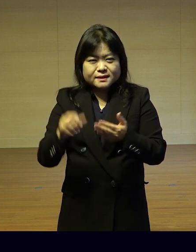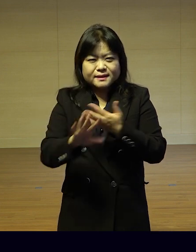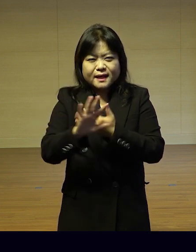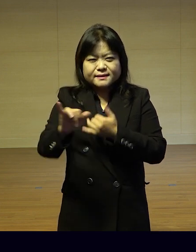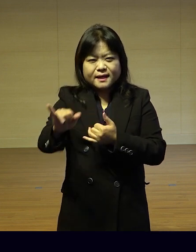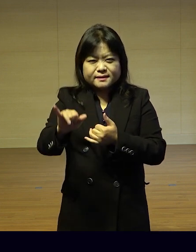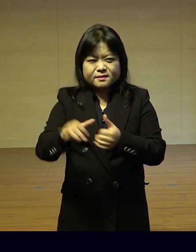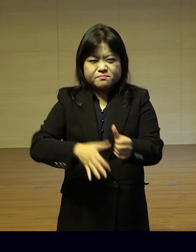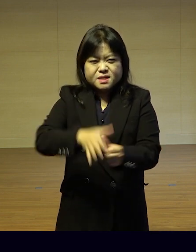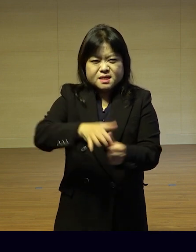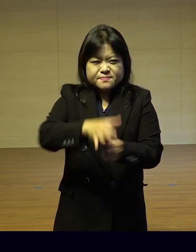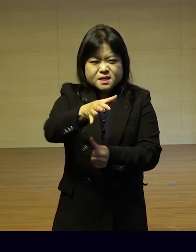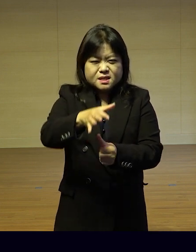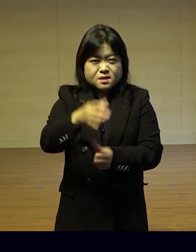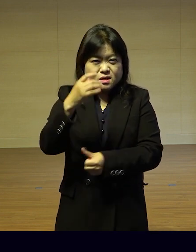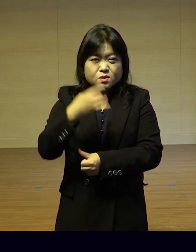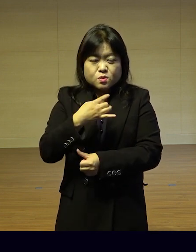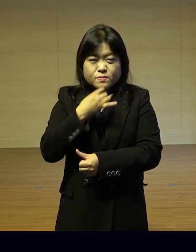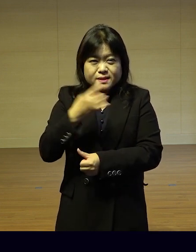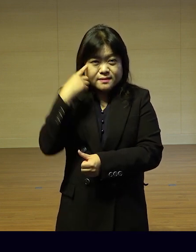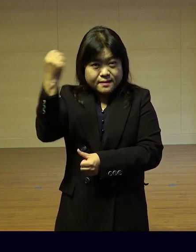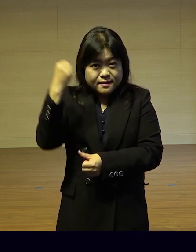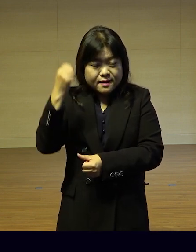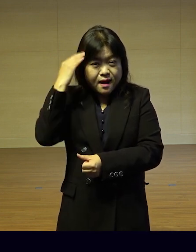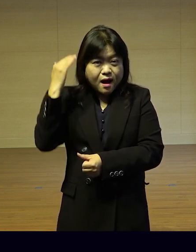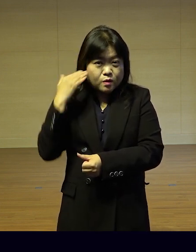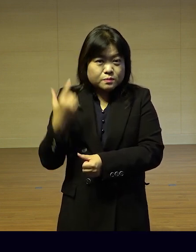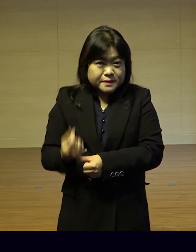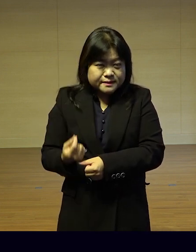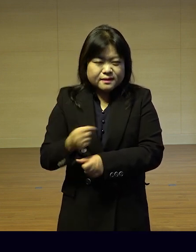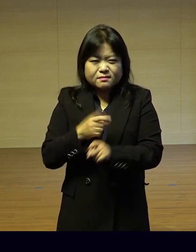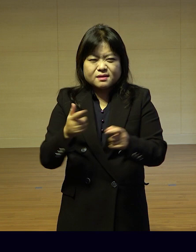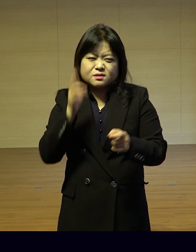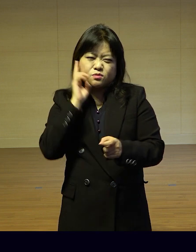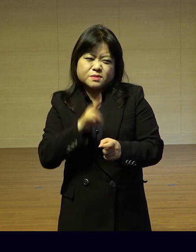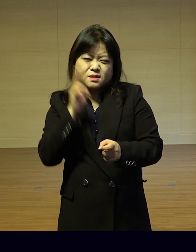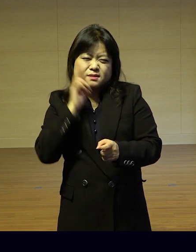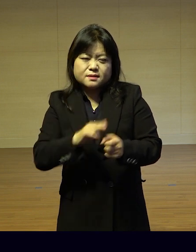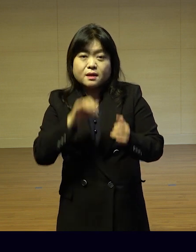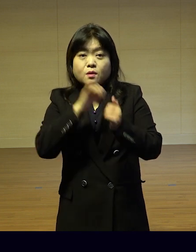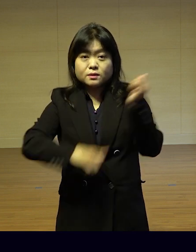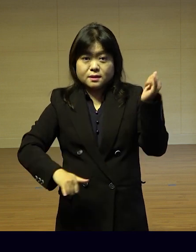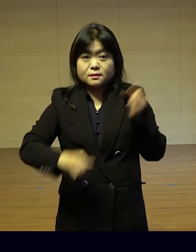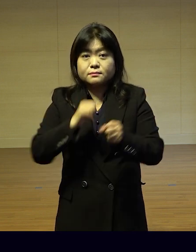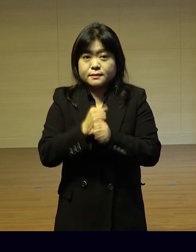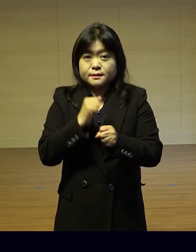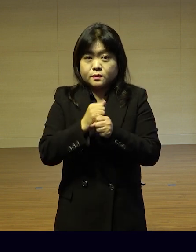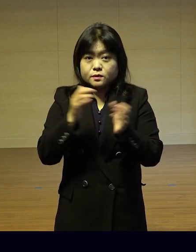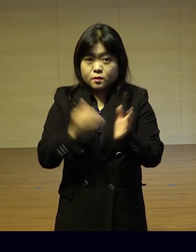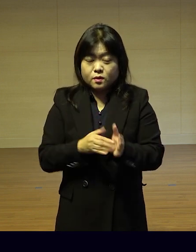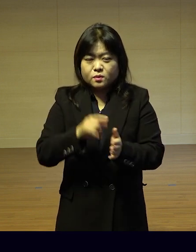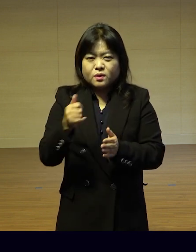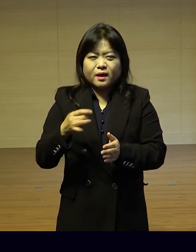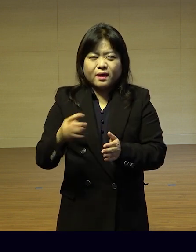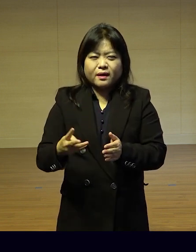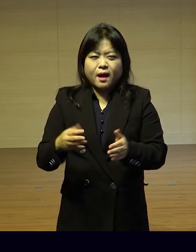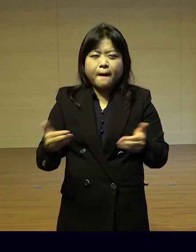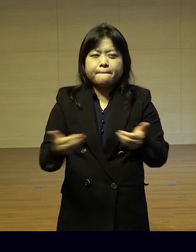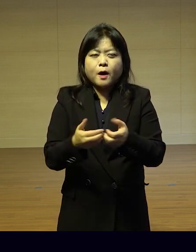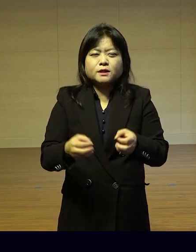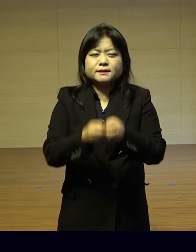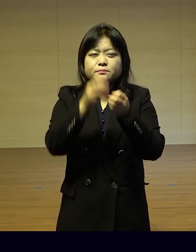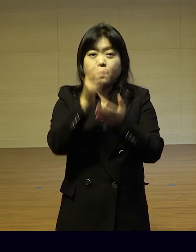인류 역사에 특히 우리나라에서도 처참한 비극을 초래했습니다. 이 역시 헤겔 변증법에 대한